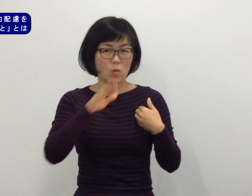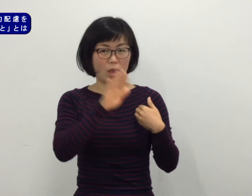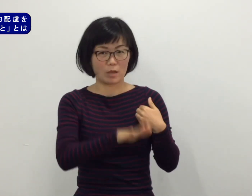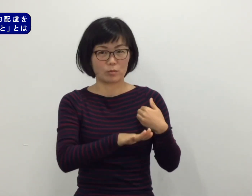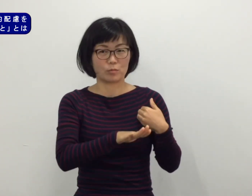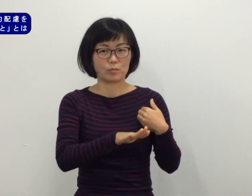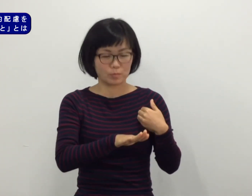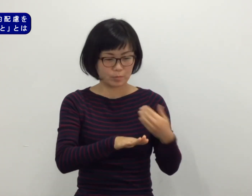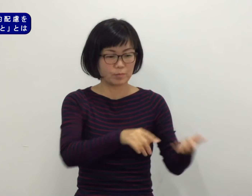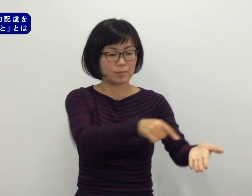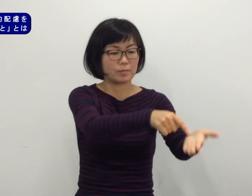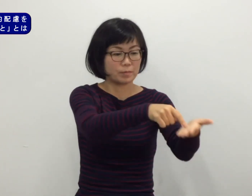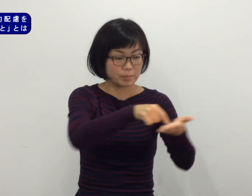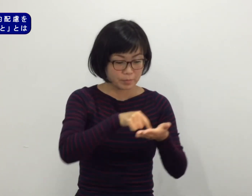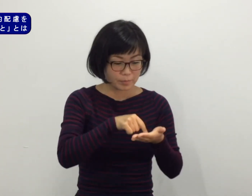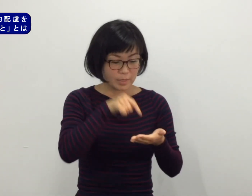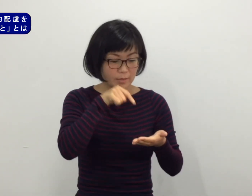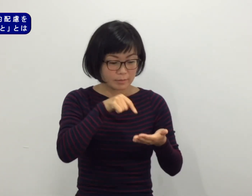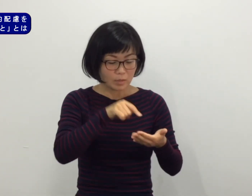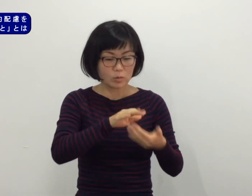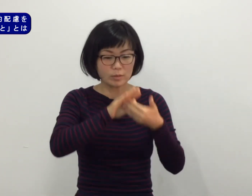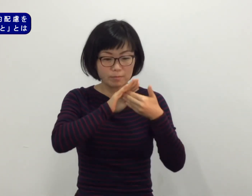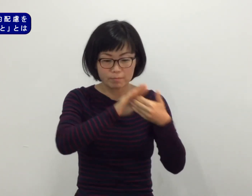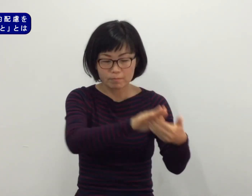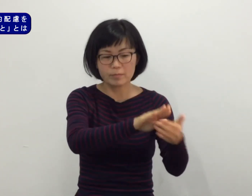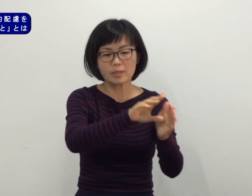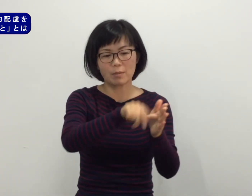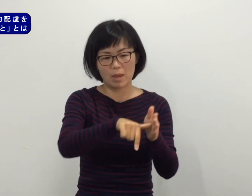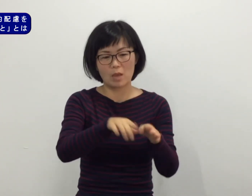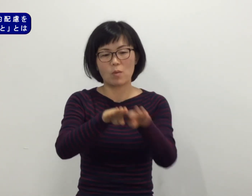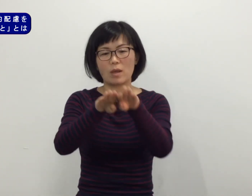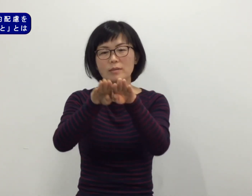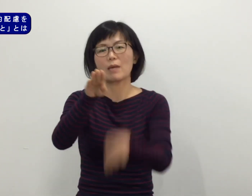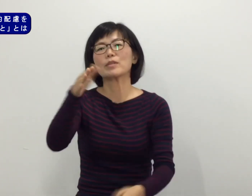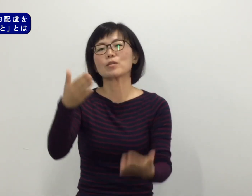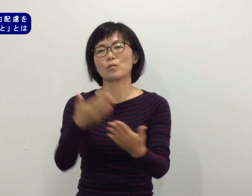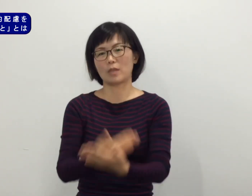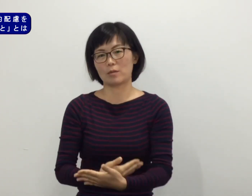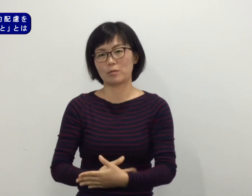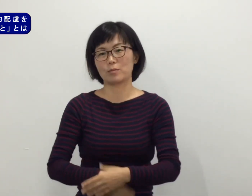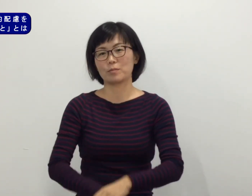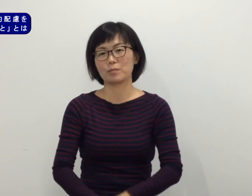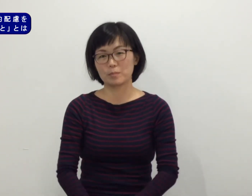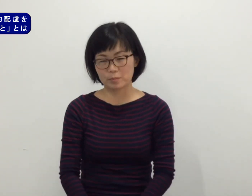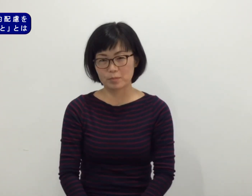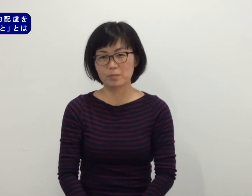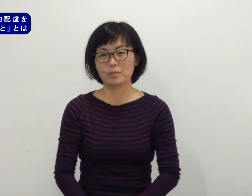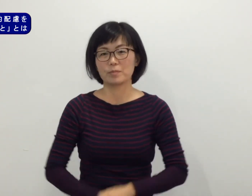ます伝えられたのに断った場合は差別とみなされます